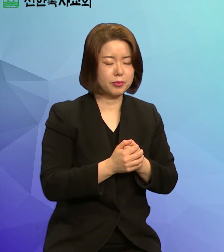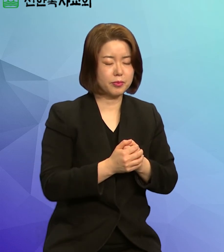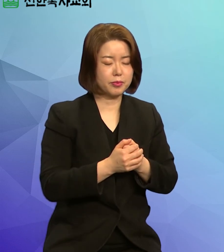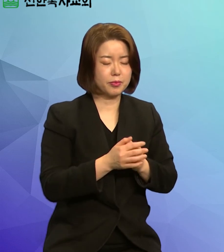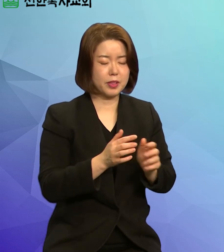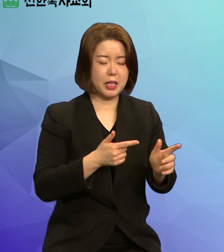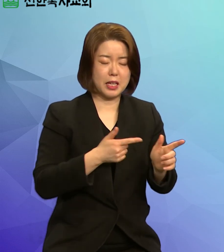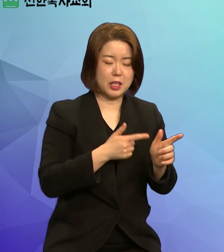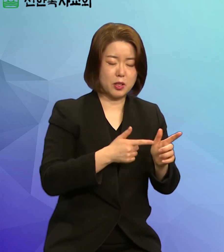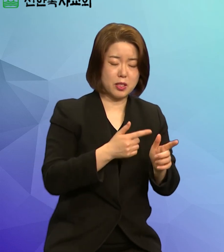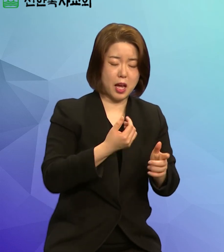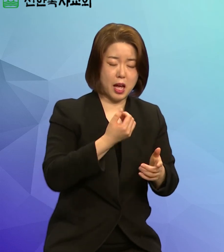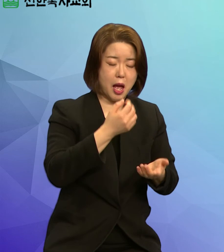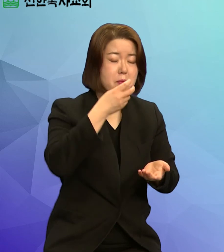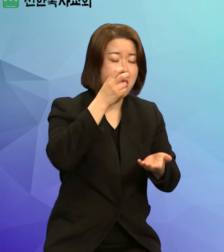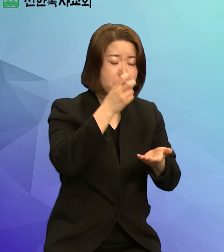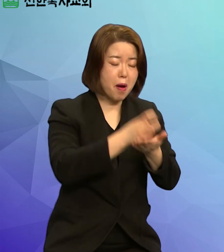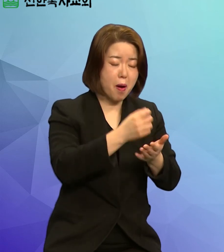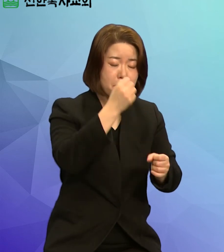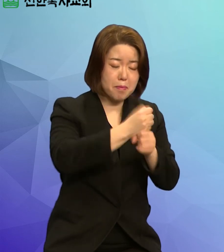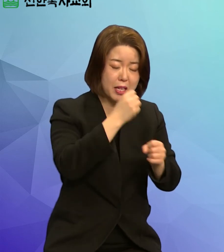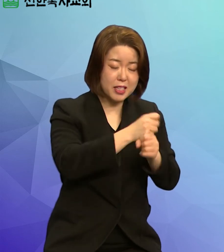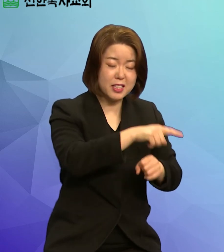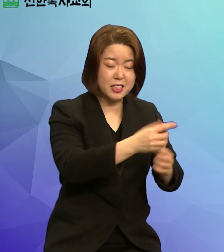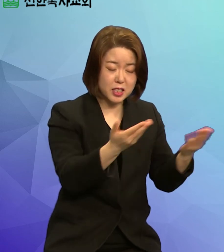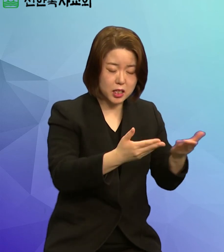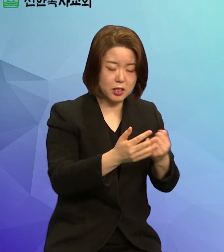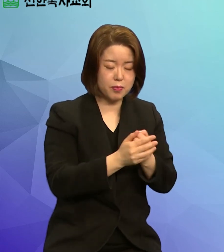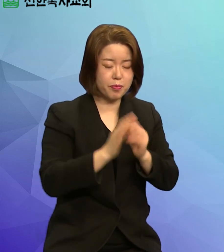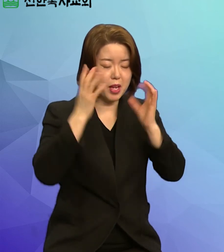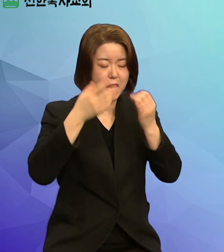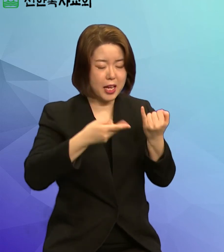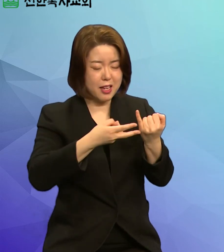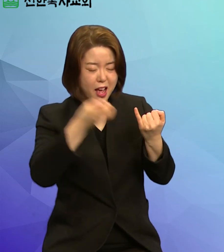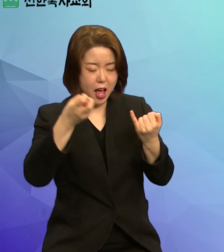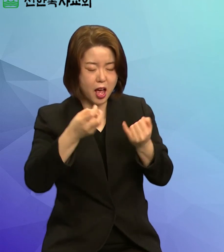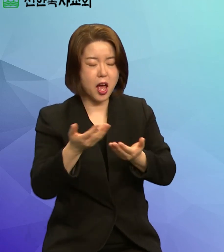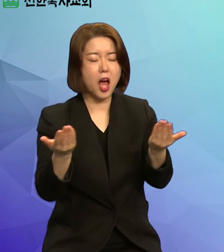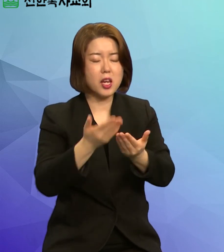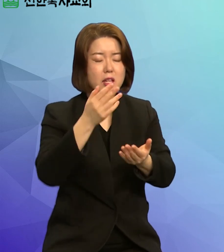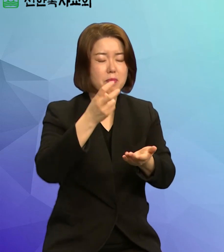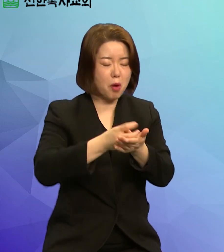동성애를 합법화하려고 하는 일, 또 낙태를 합법화하려고 하는 일,